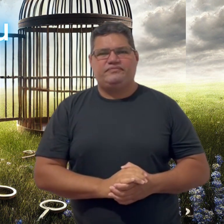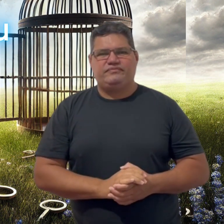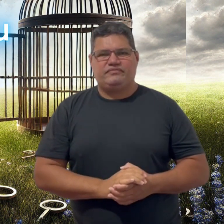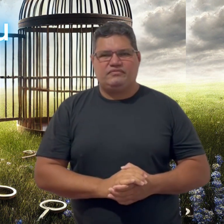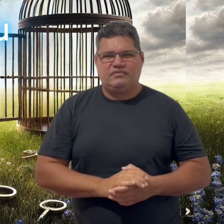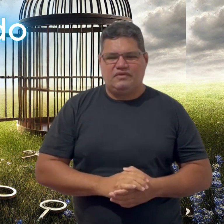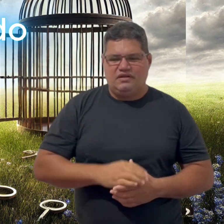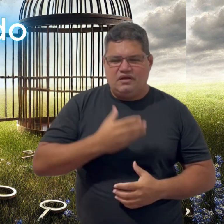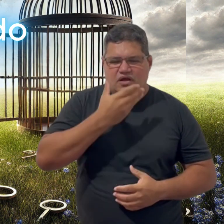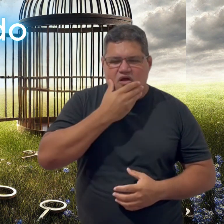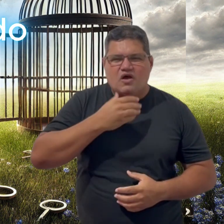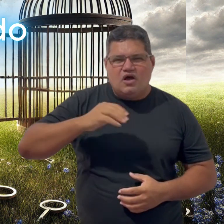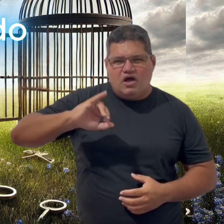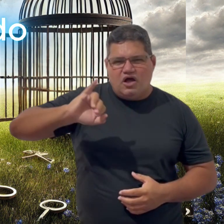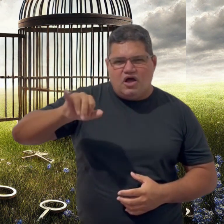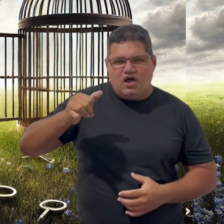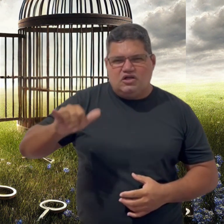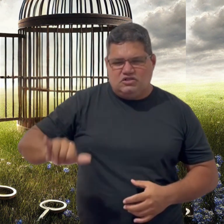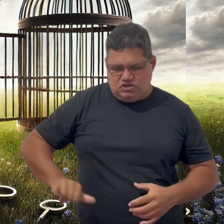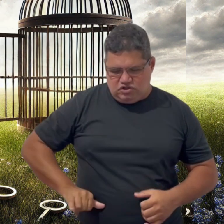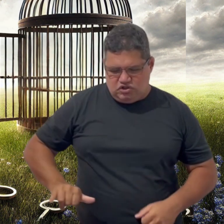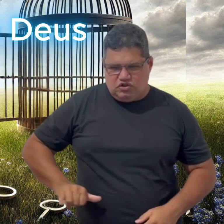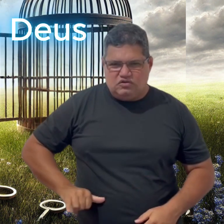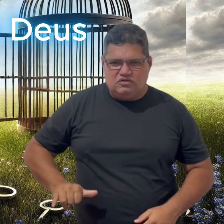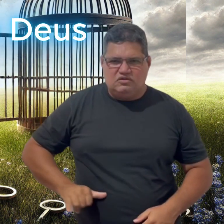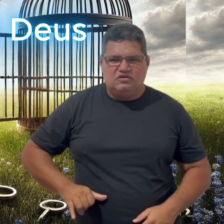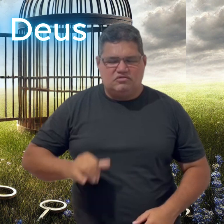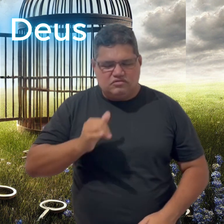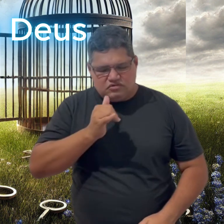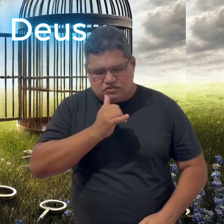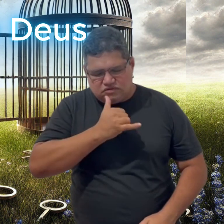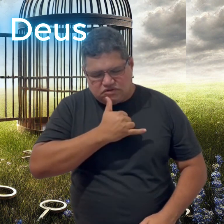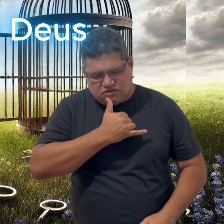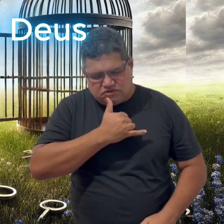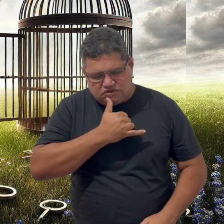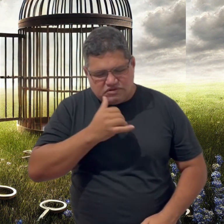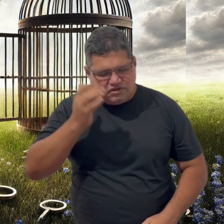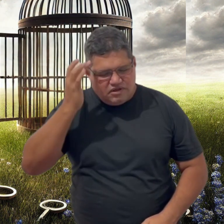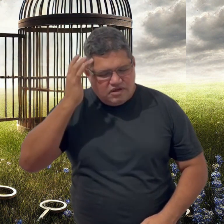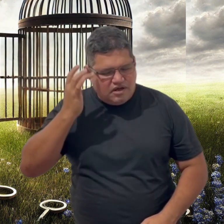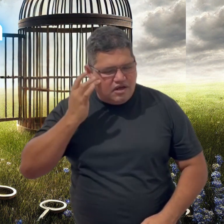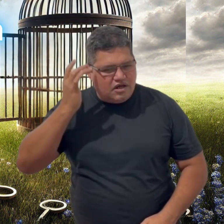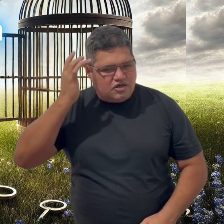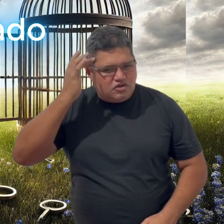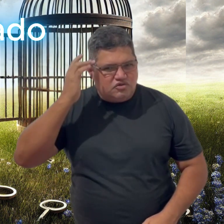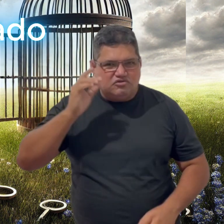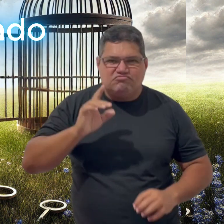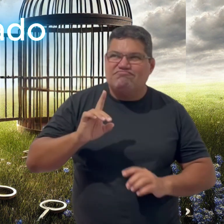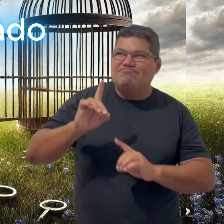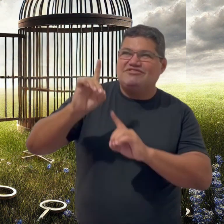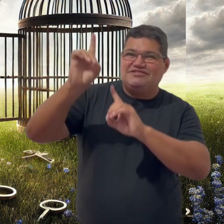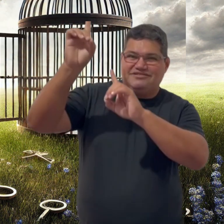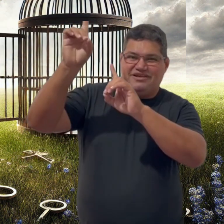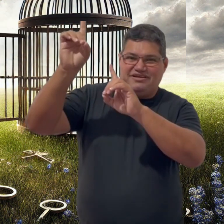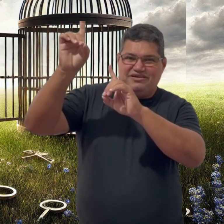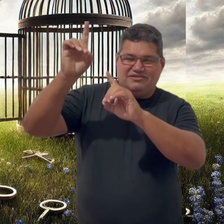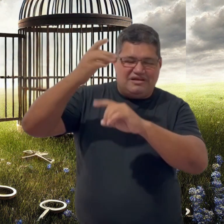Jó ficou deprimido e achou que Deus o havia